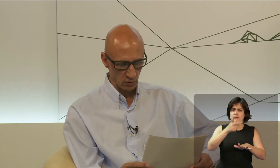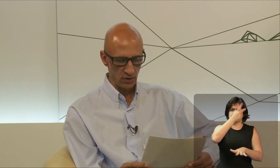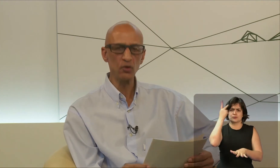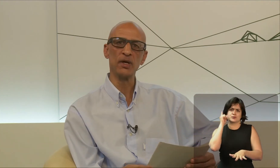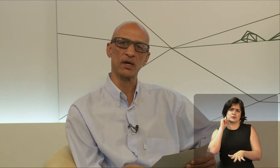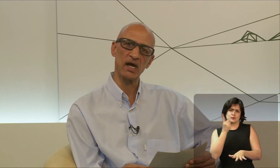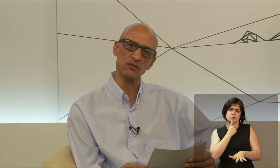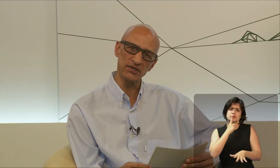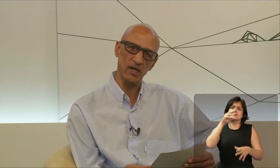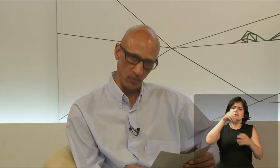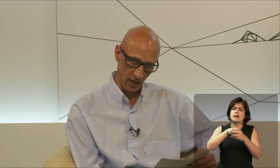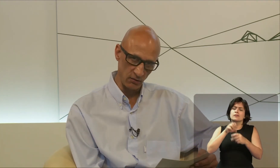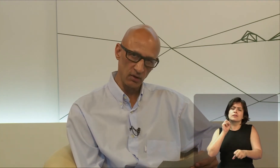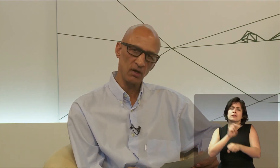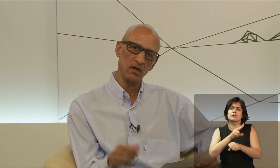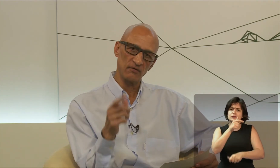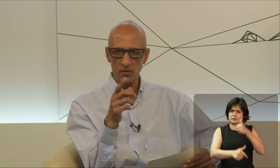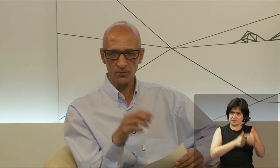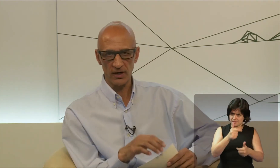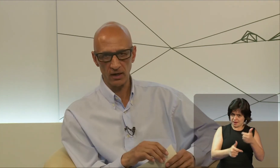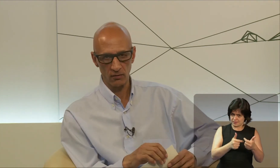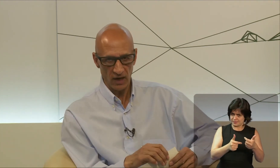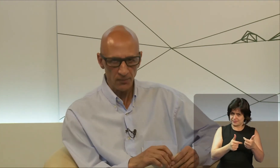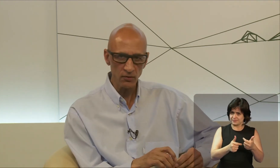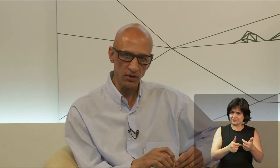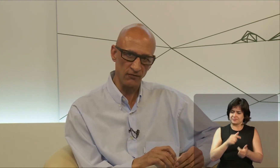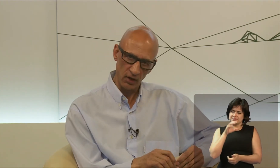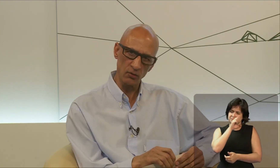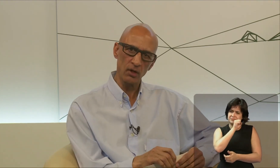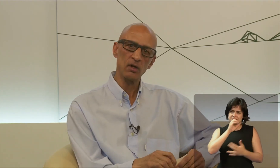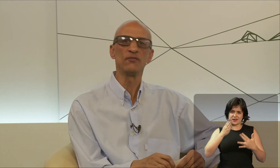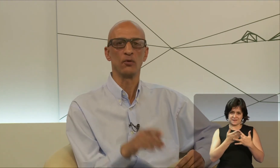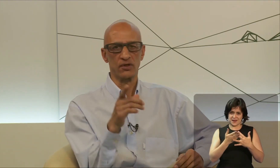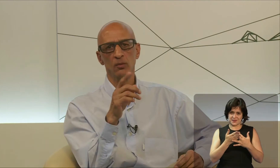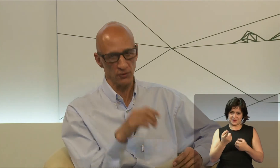e no mercado de trabalho. Vamos para um rápido intervalo e voltamos já.